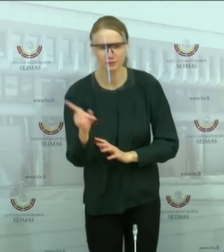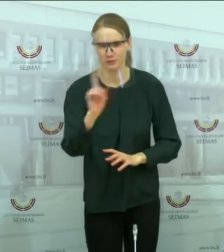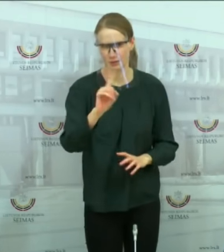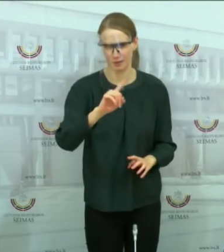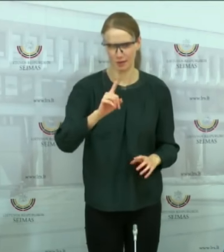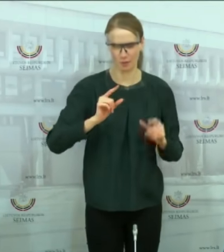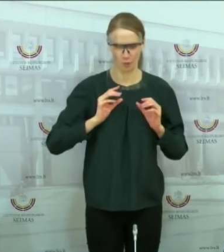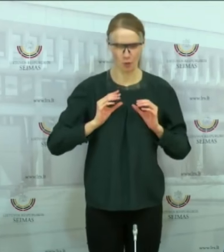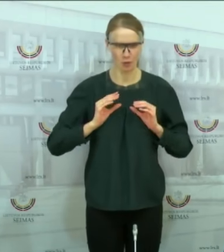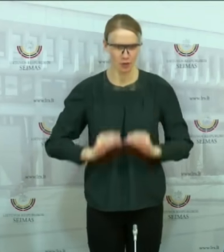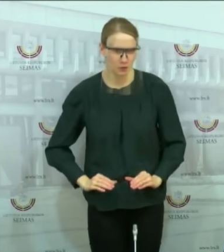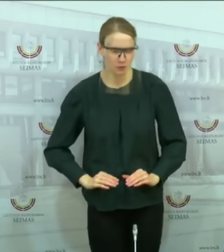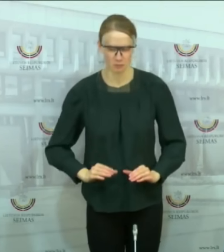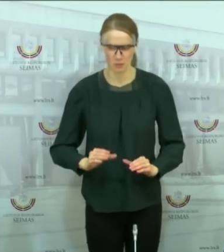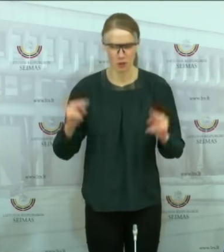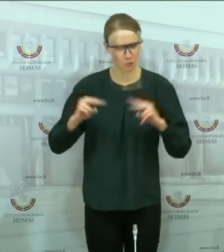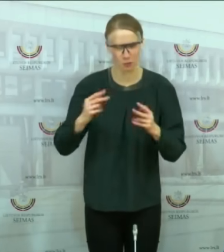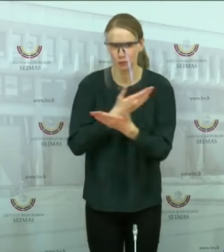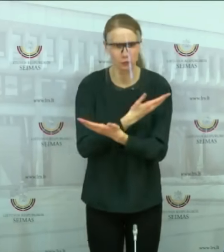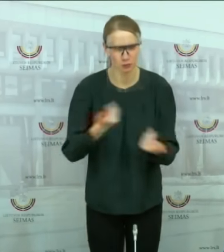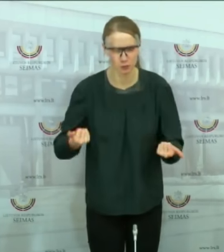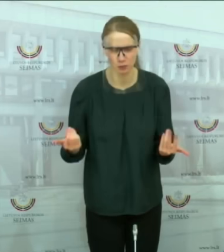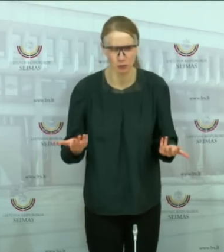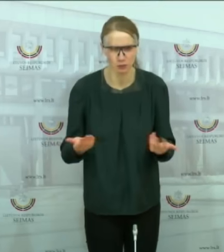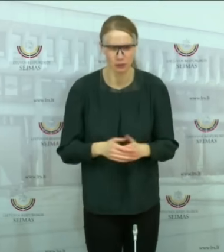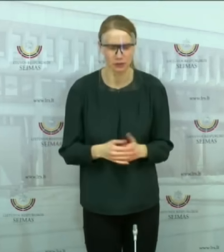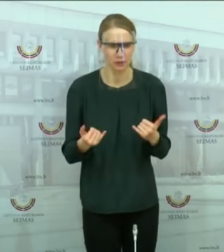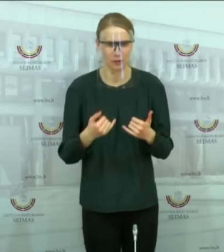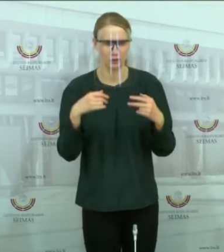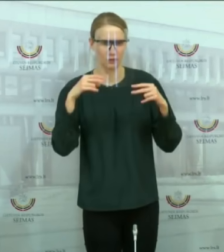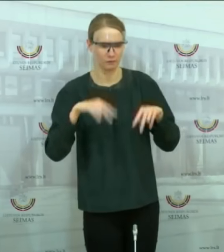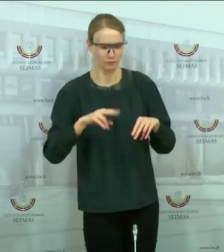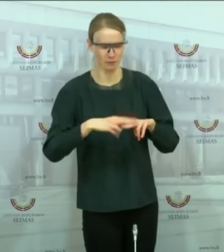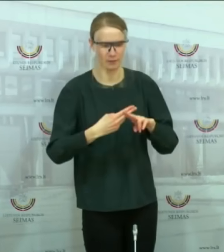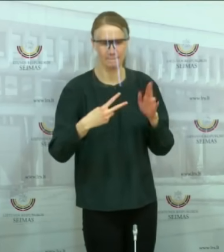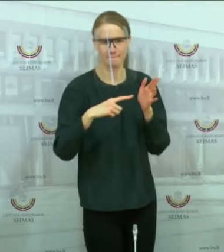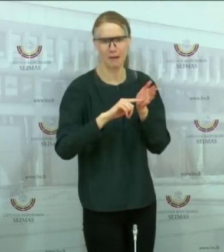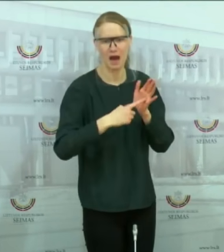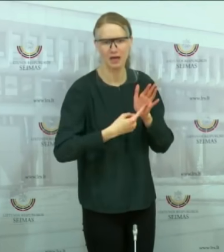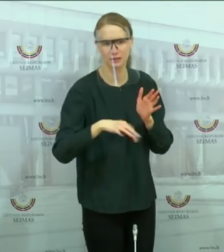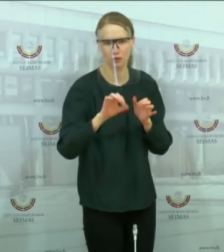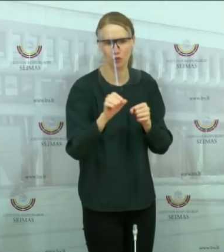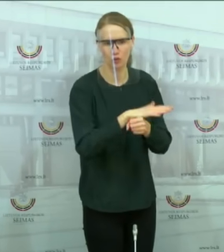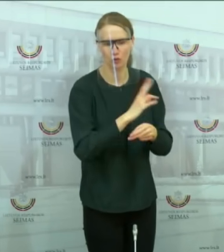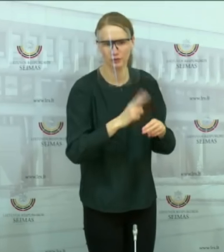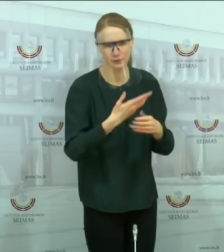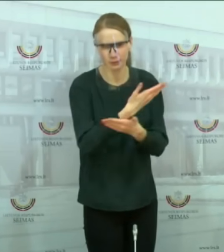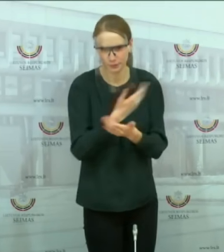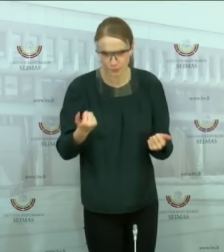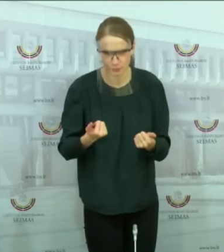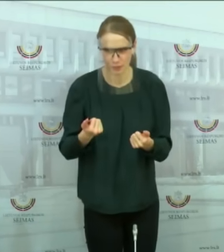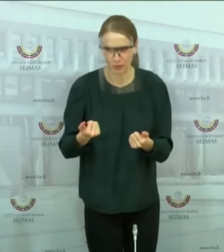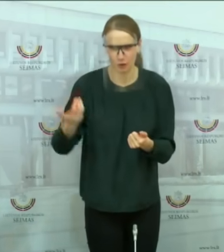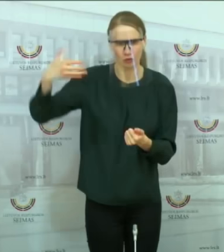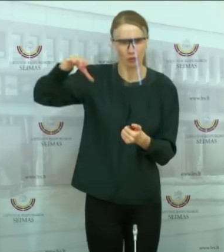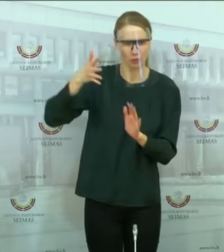kol kas irgi įrankių tinkamų nėra, nes tas pasas, jisai labiau logikos turėtų, jeigu žmogus būtų persirgęs